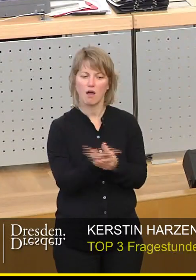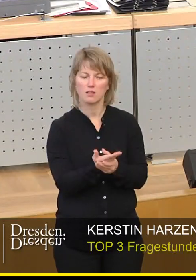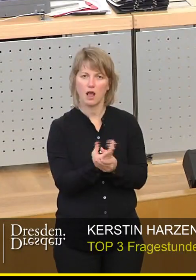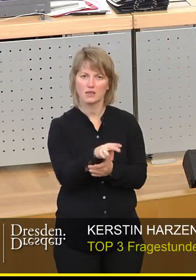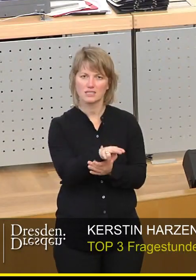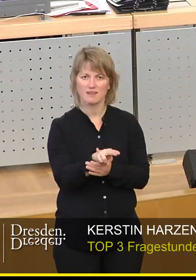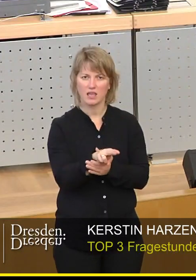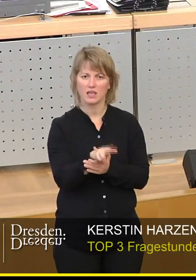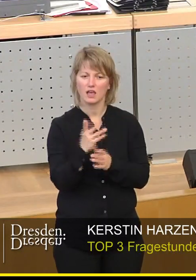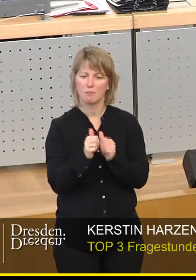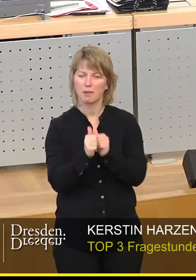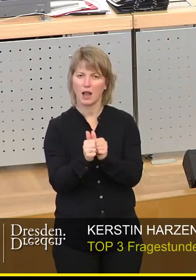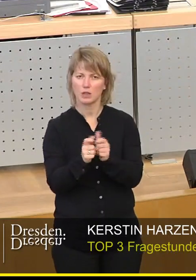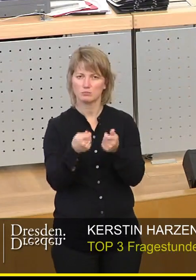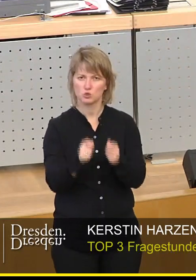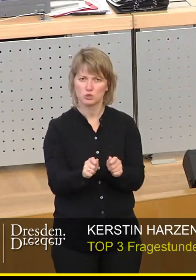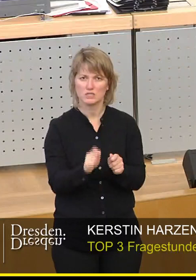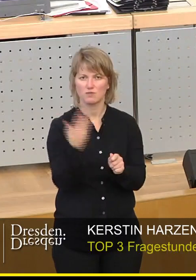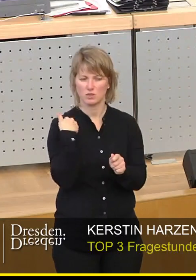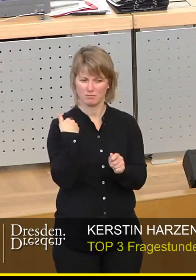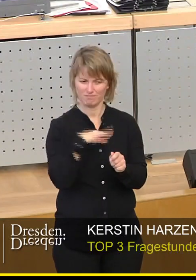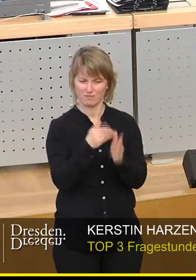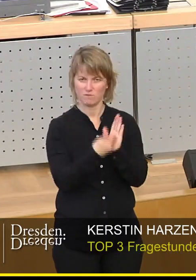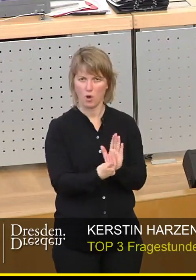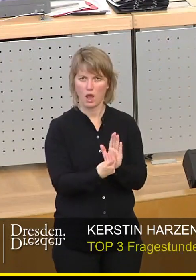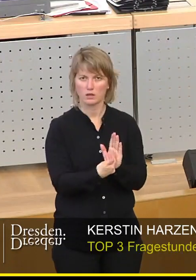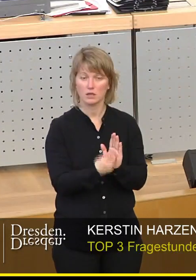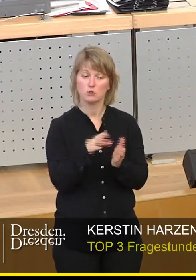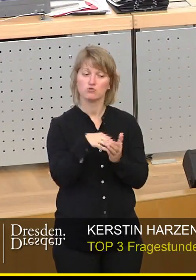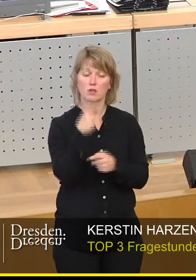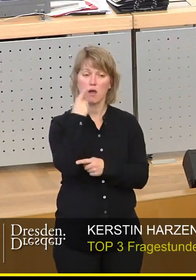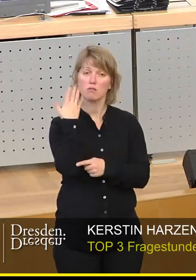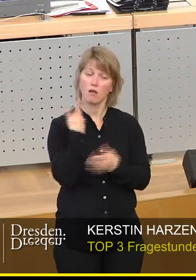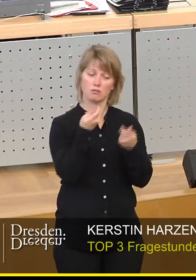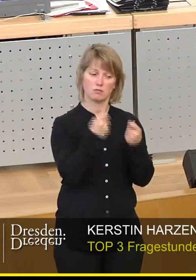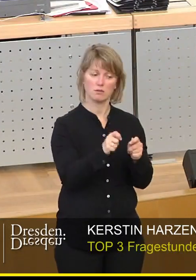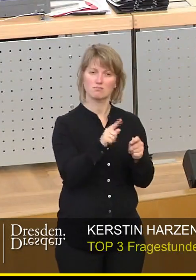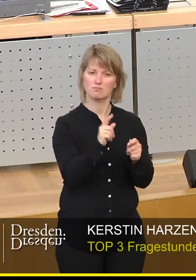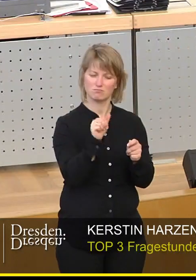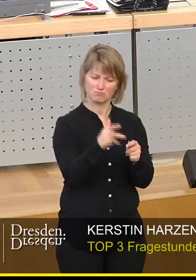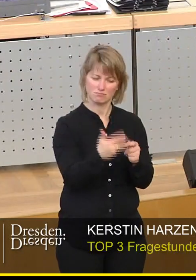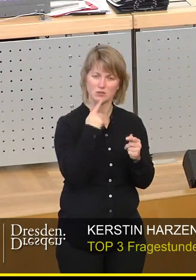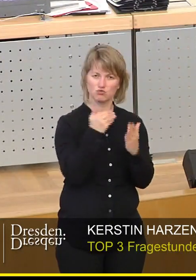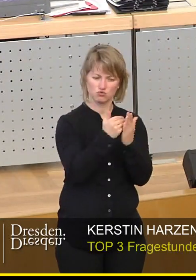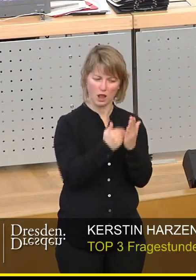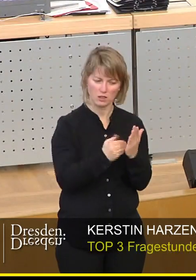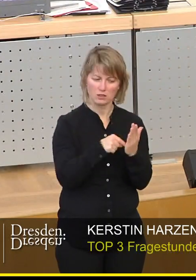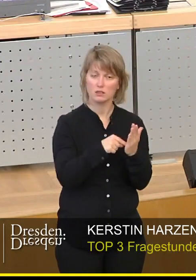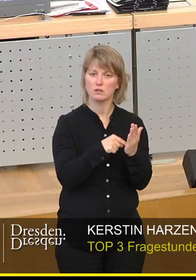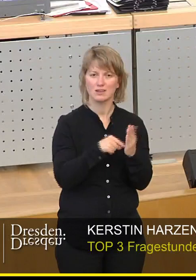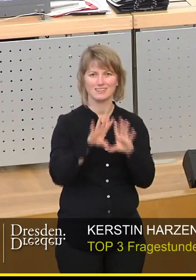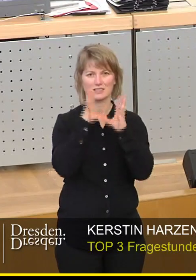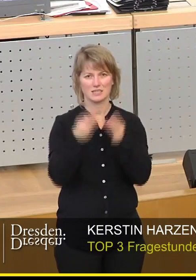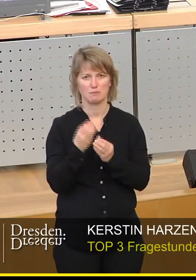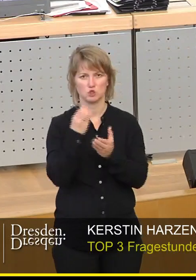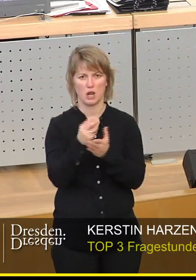des Begleitbeschlusses zur vorgenannten Vorlage hat der Stadtrat beschlossen, die dort aufgeführten Stellen in den